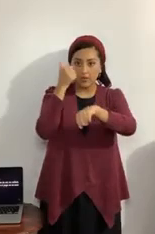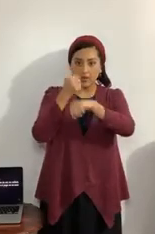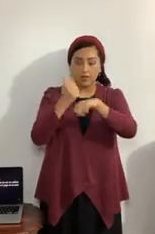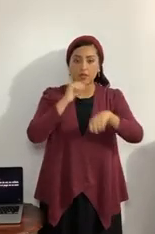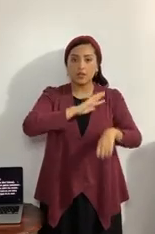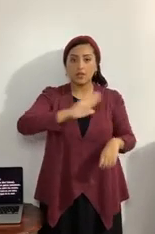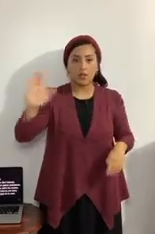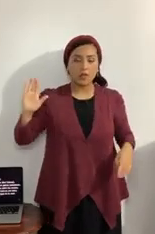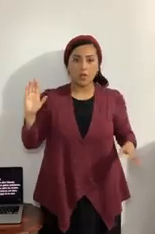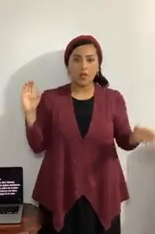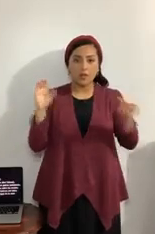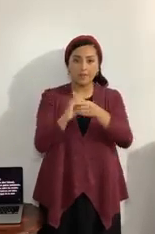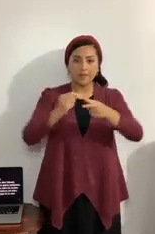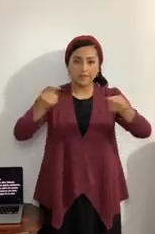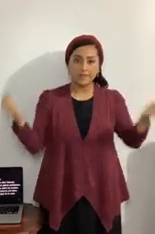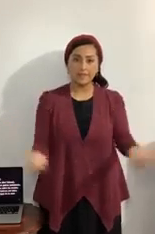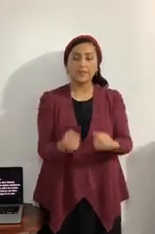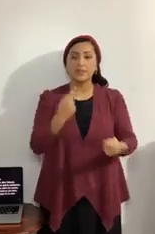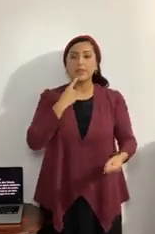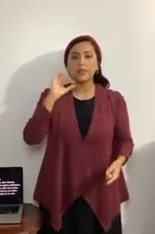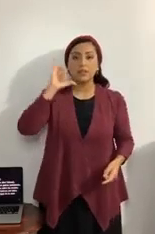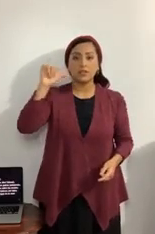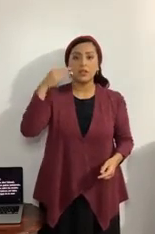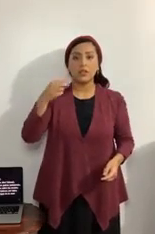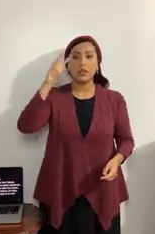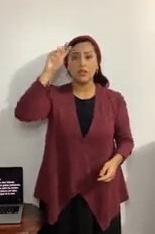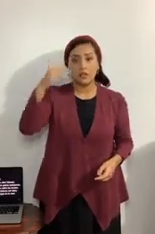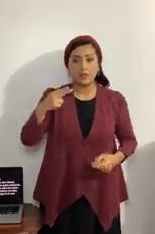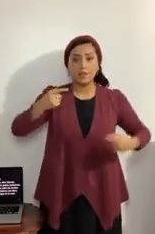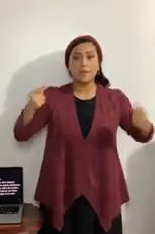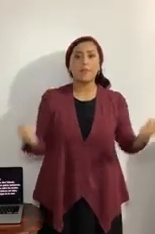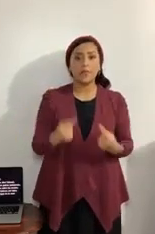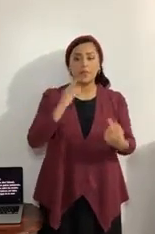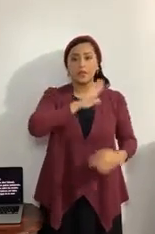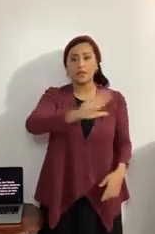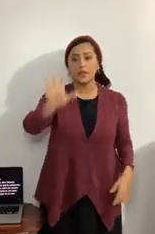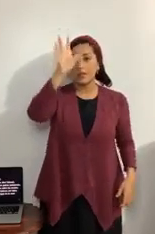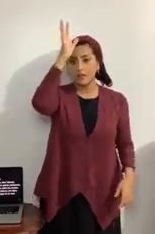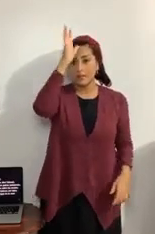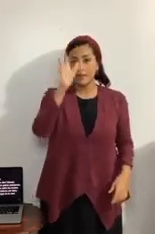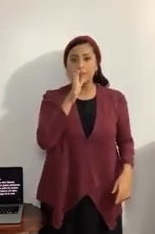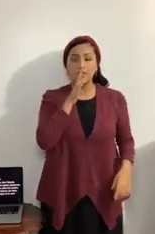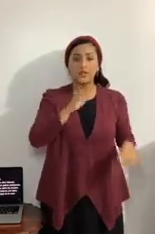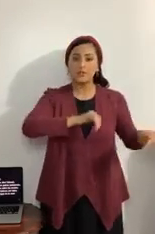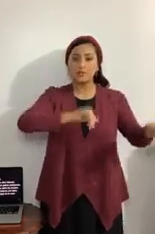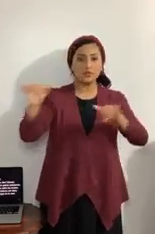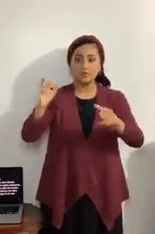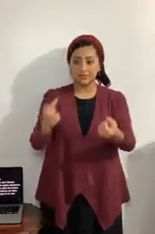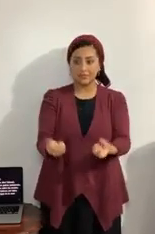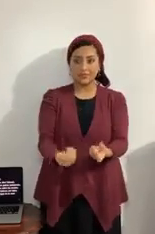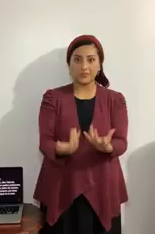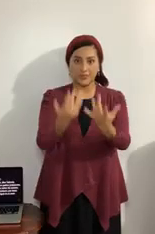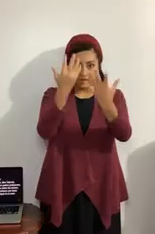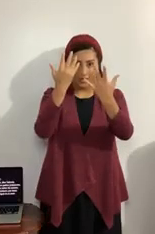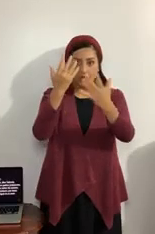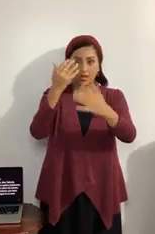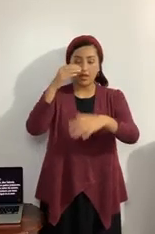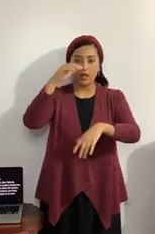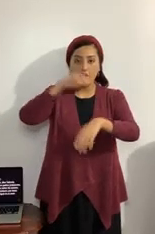por vuestras iniquidades, dice Yahweh, y por las iniquidades de vuestros padres juntamente, los cuales quemaron incienso sobre los montes